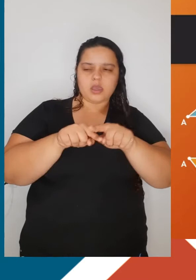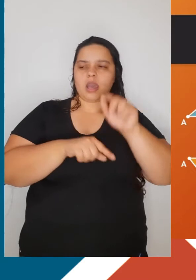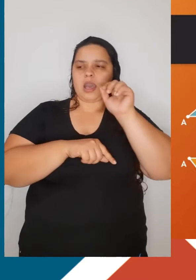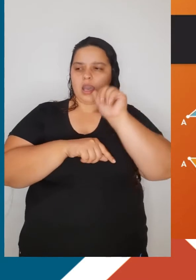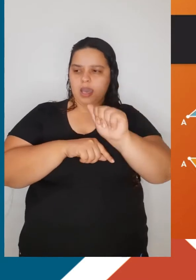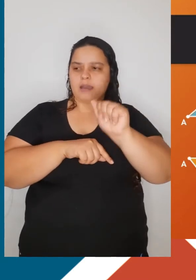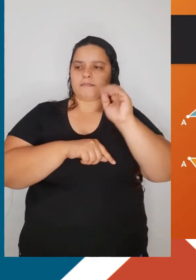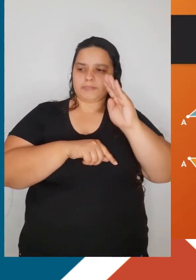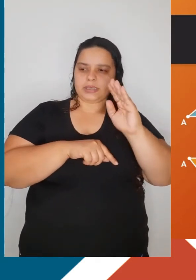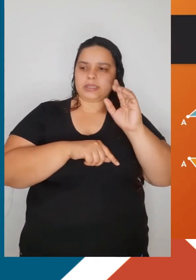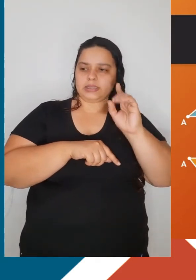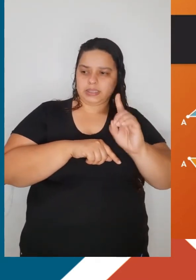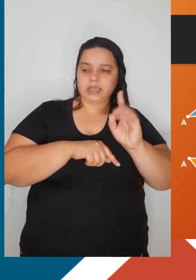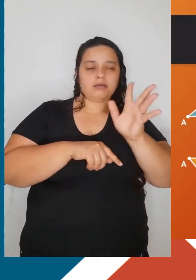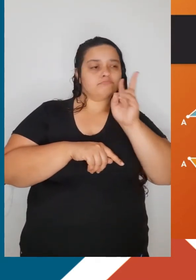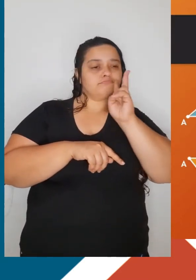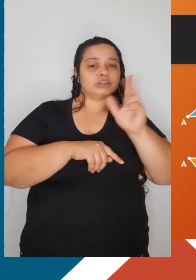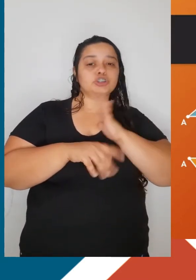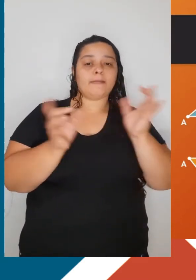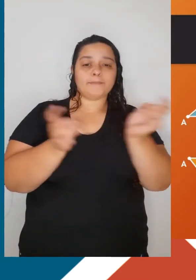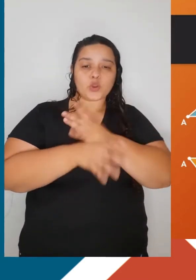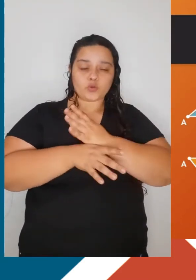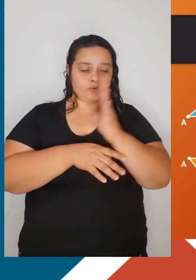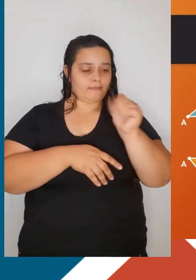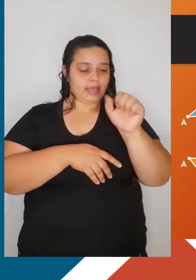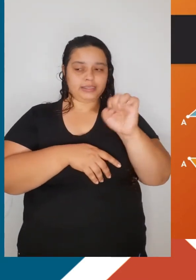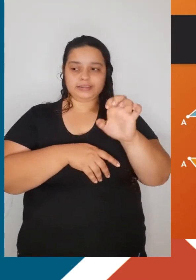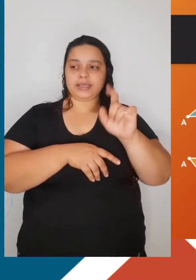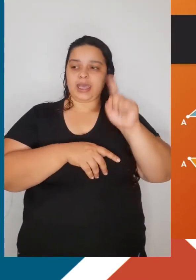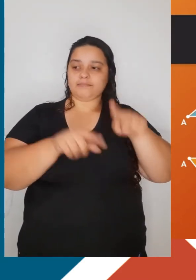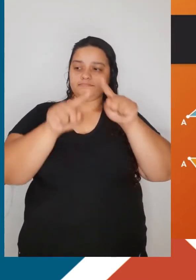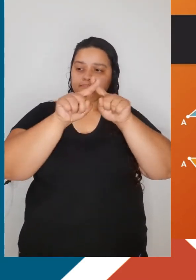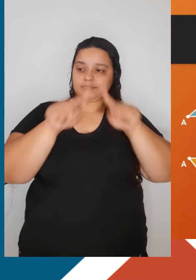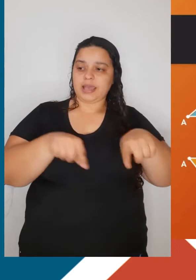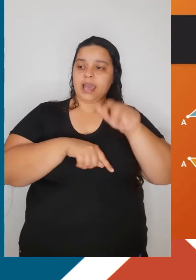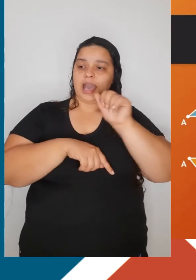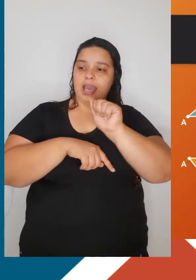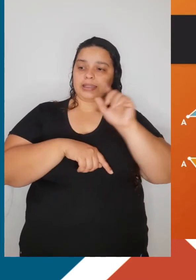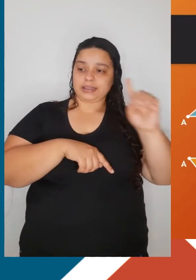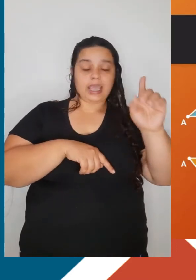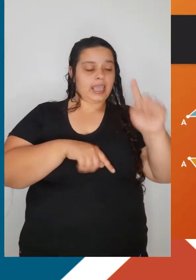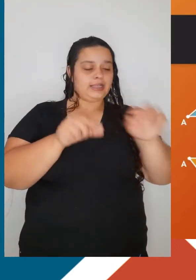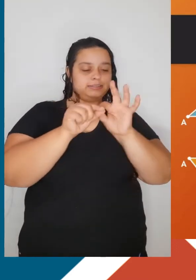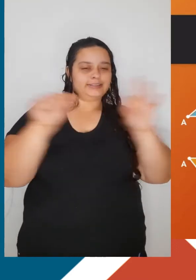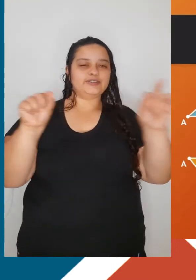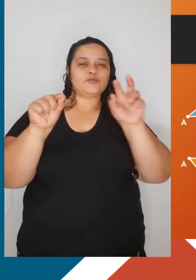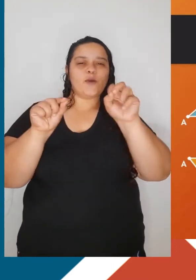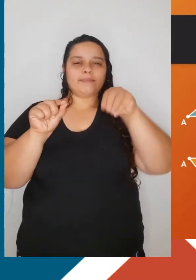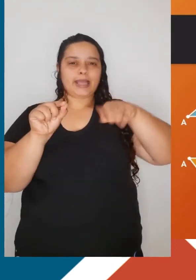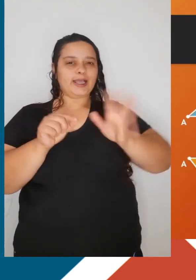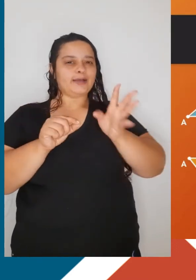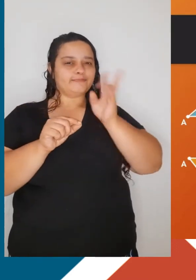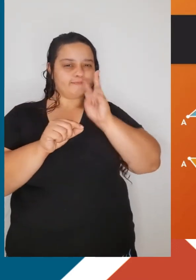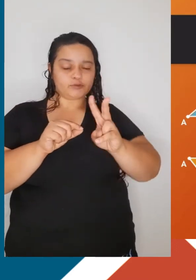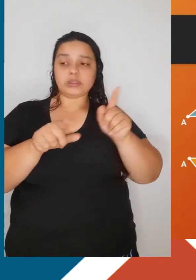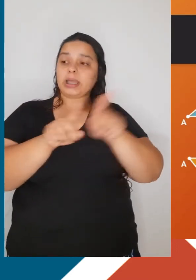triângulo ABD, observem que já temos uma base conhecida, que é o lado AD de 50 metros. E